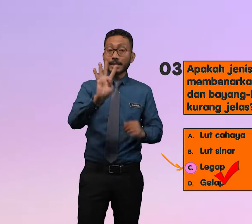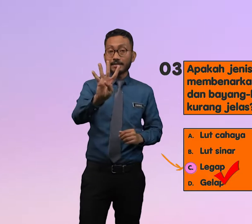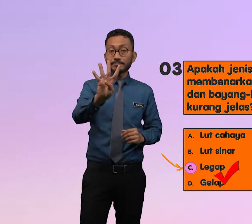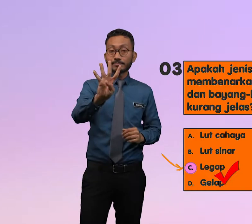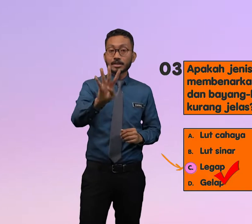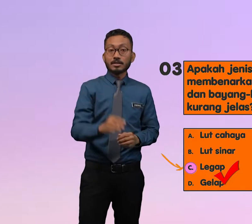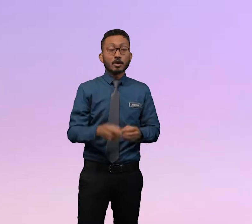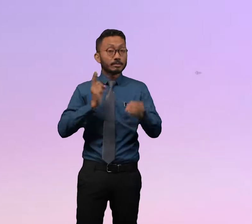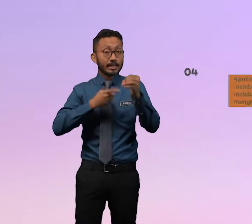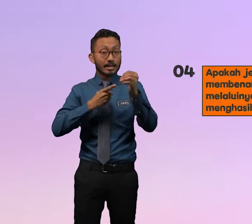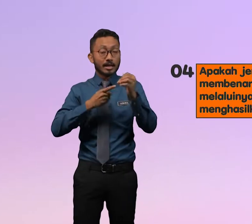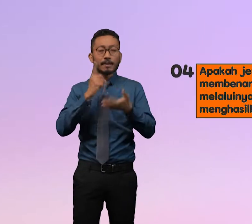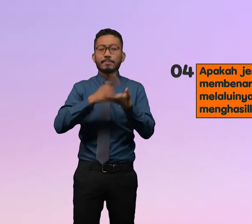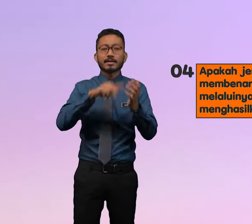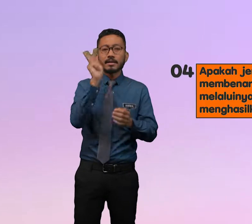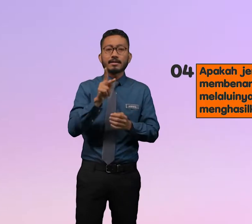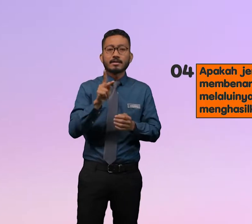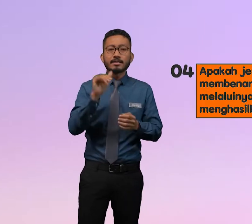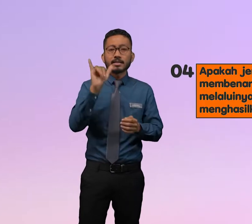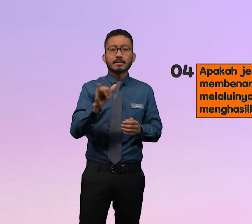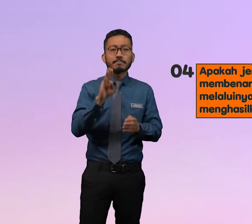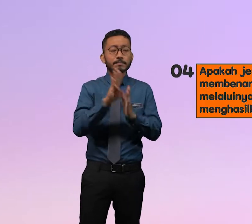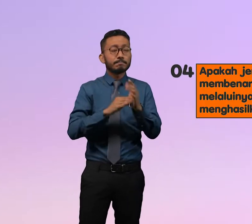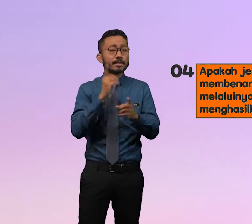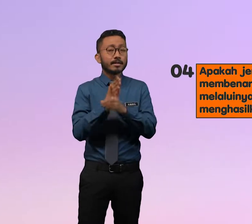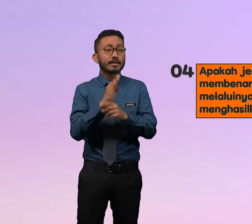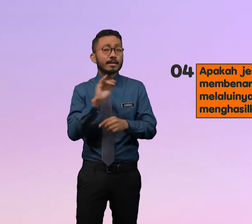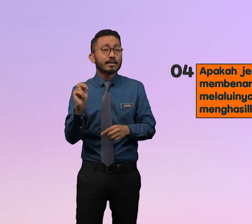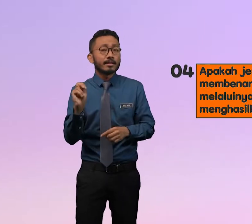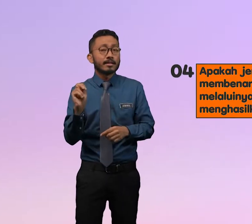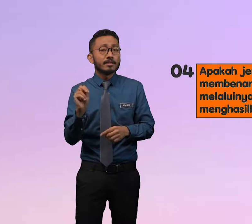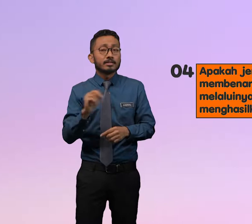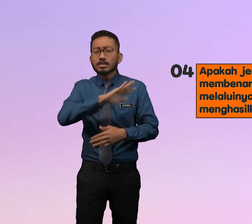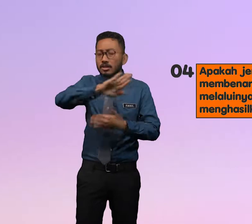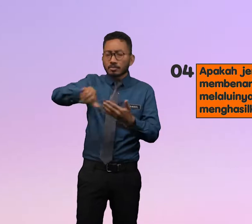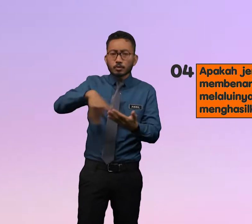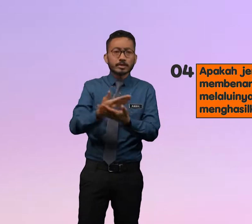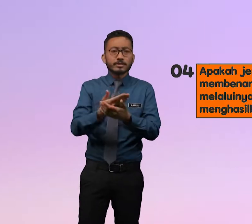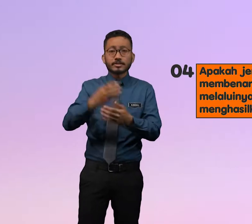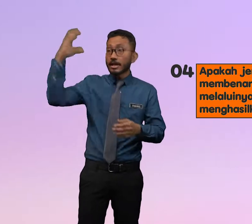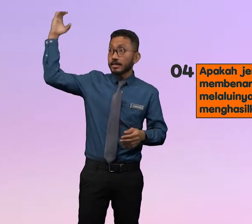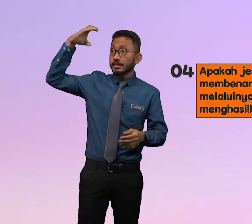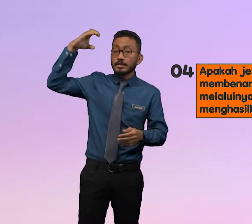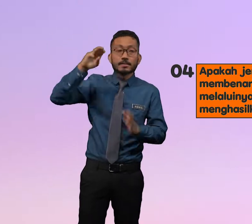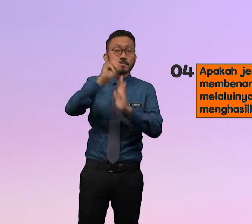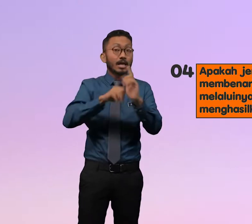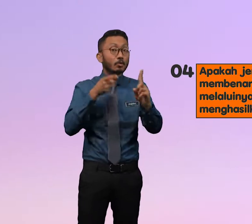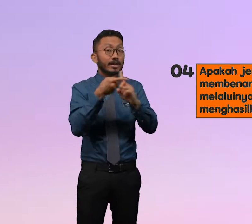Keempat, objek apakah yang membenarkan semua cahaya melalui